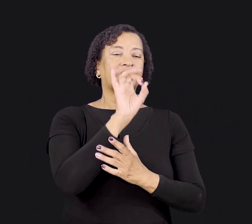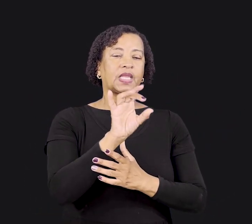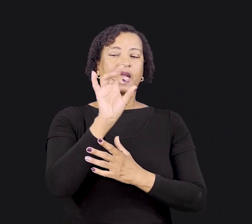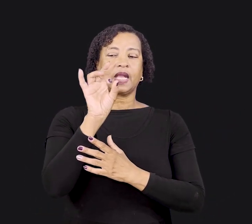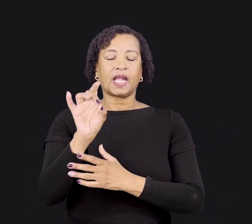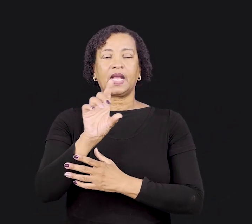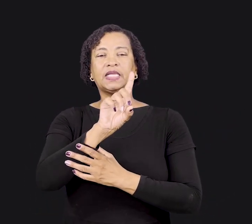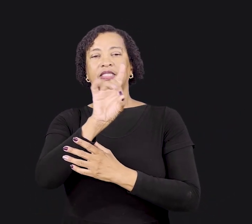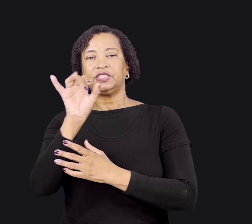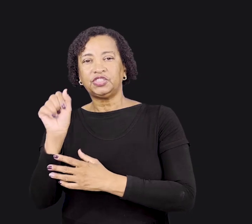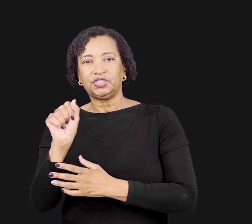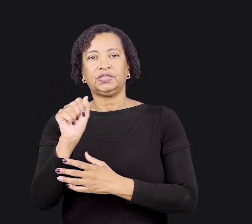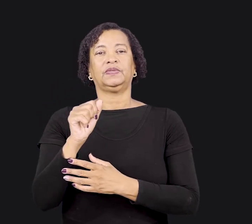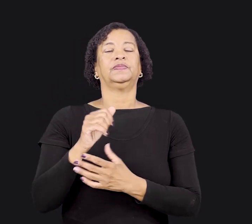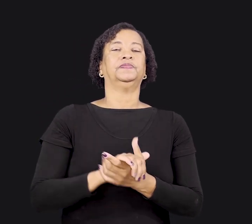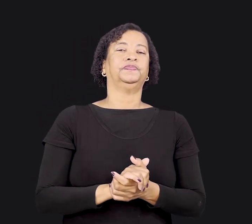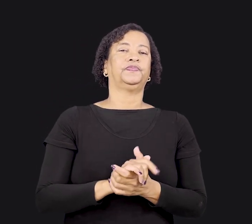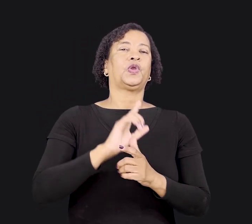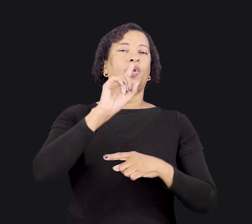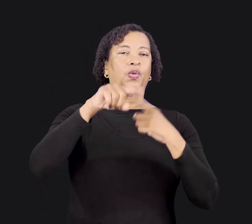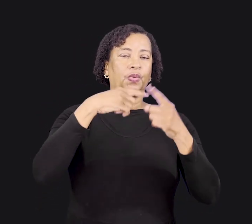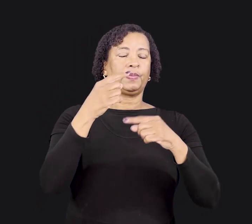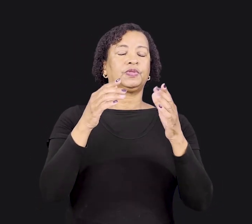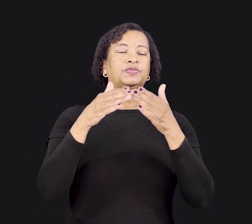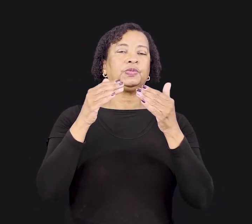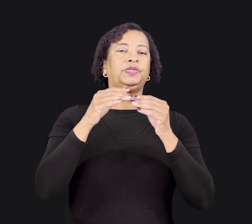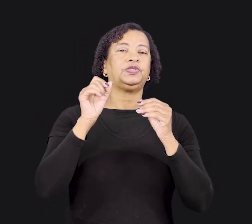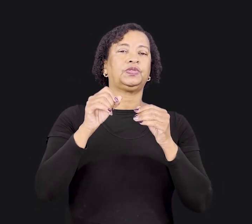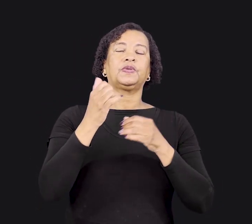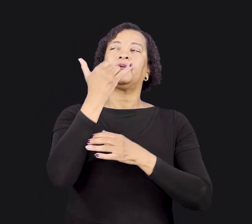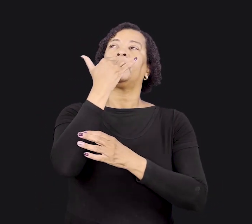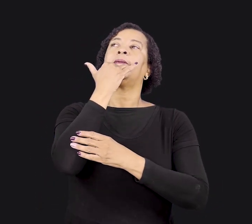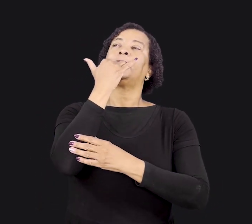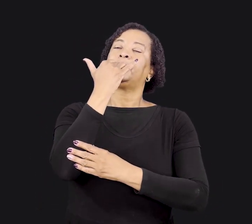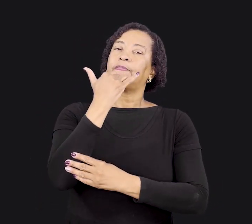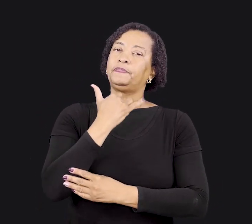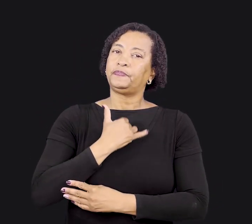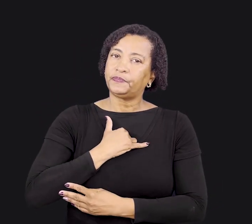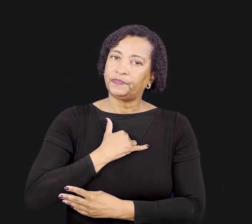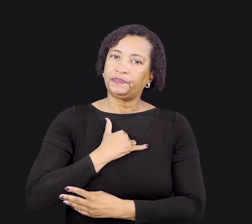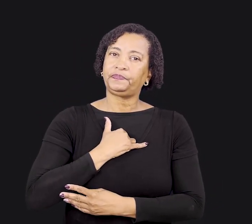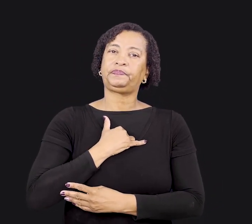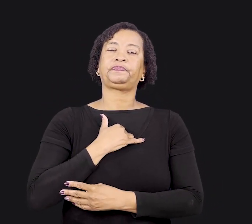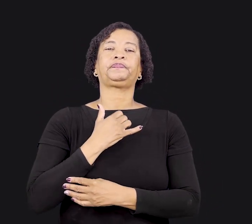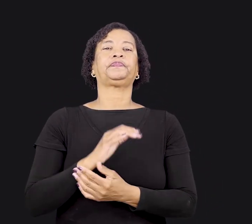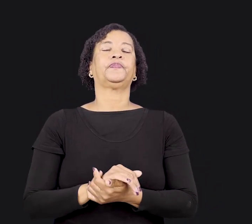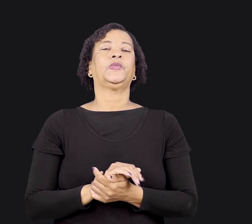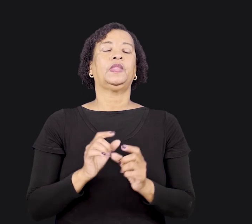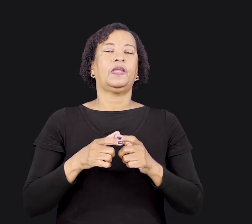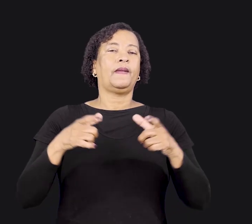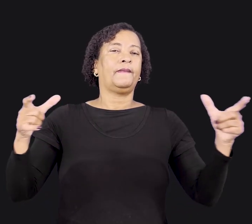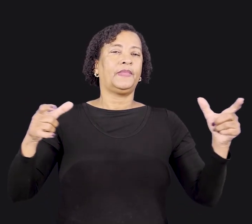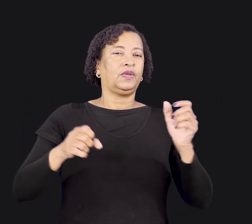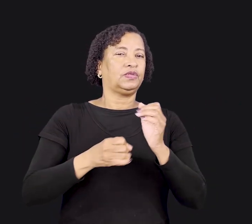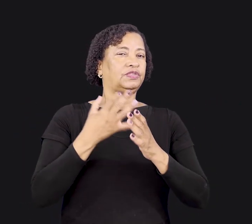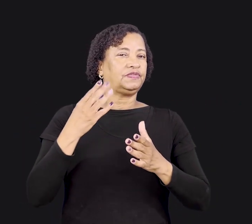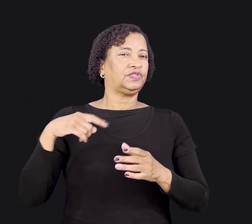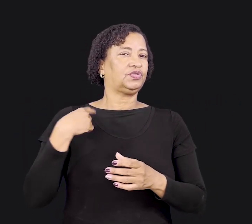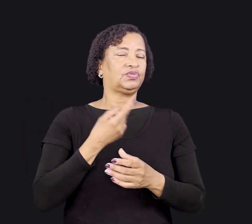vez. O próximo pedido da oração do Pai Nosso é, perdoa as nossas dívidas. Na maioria das vezes não